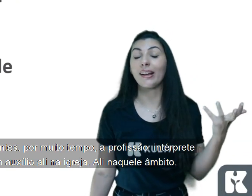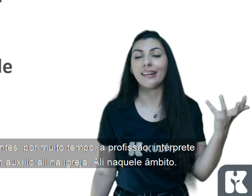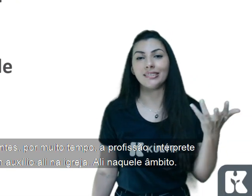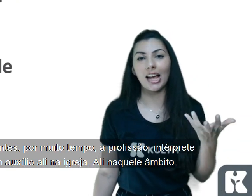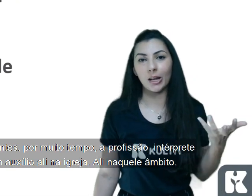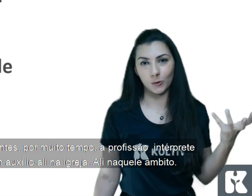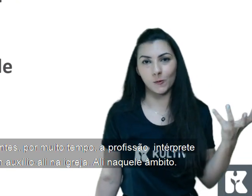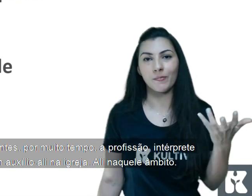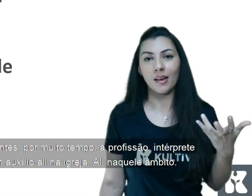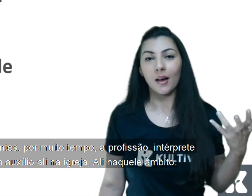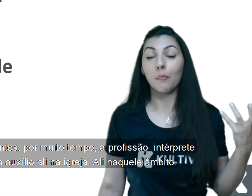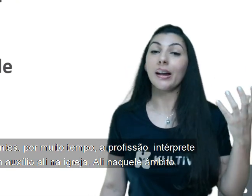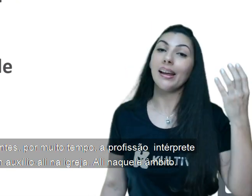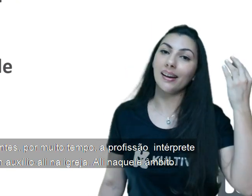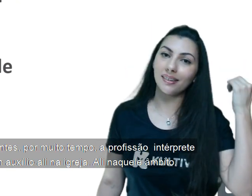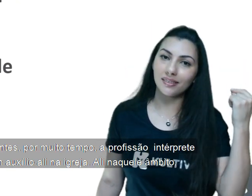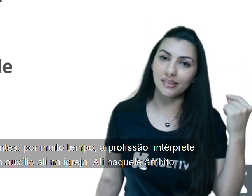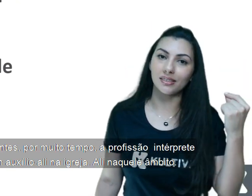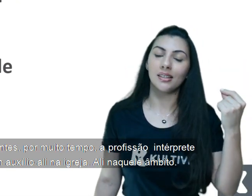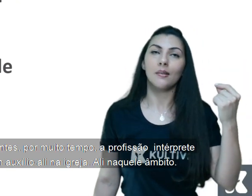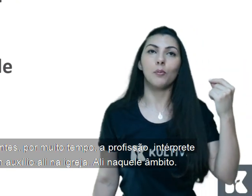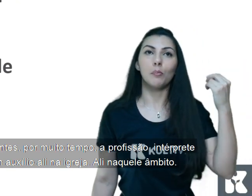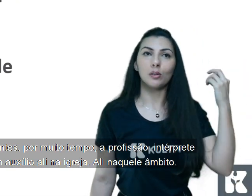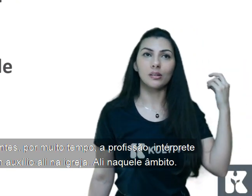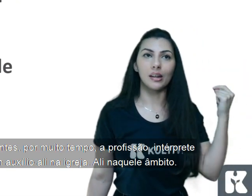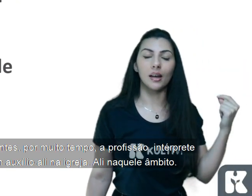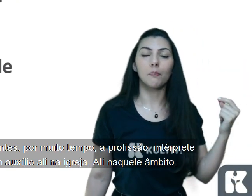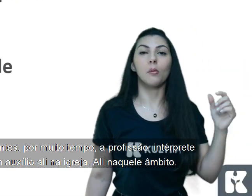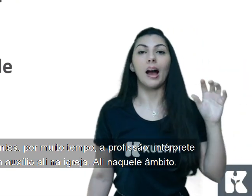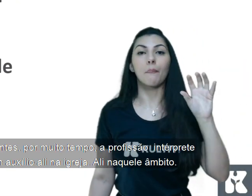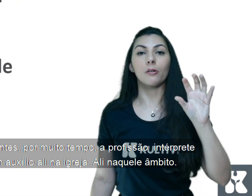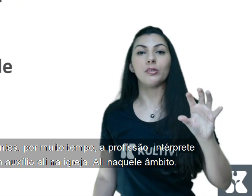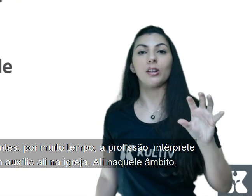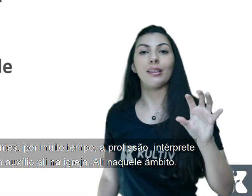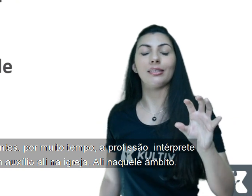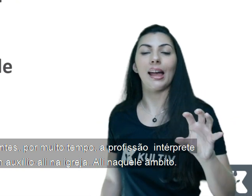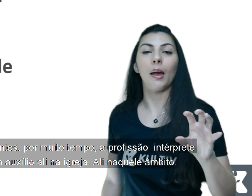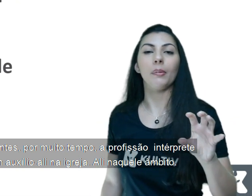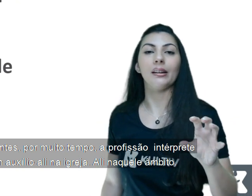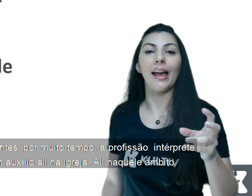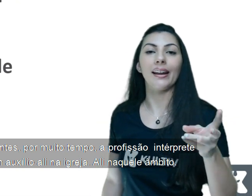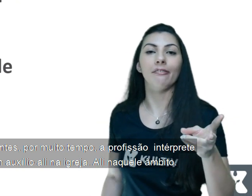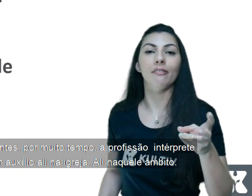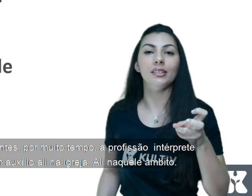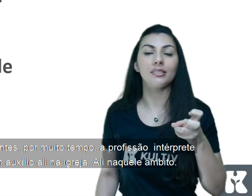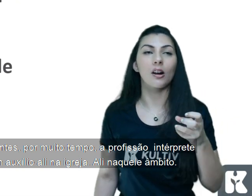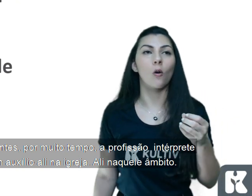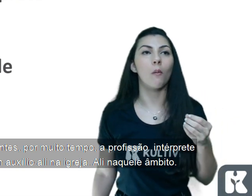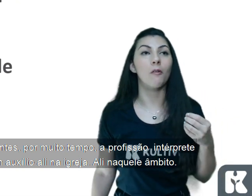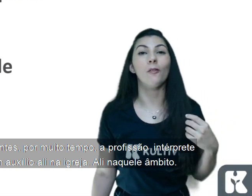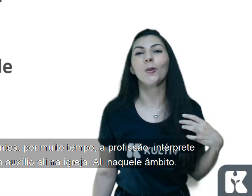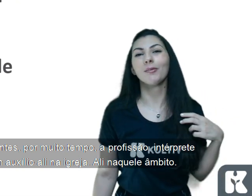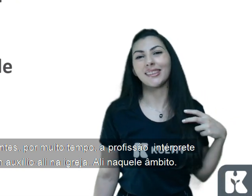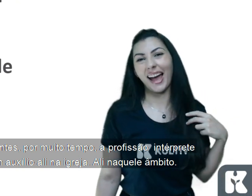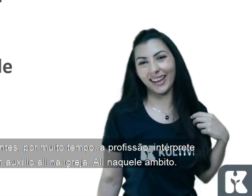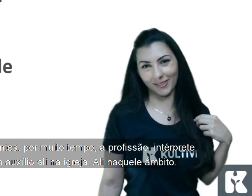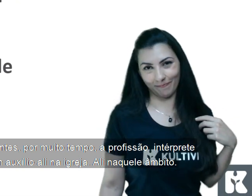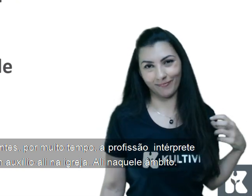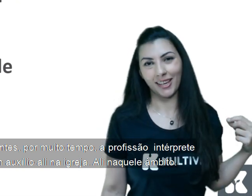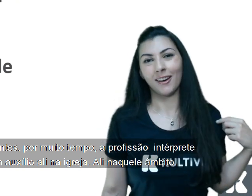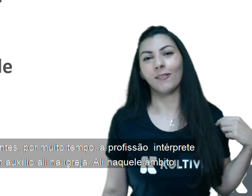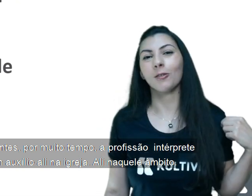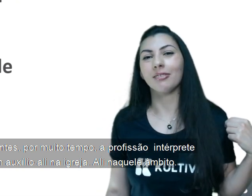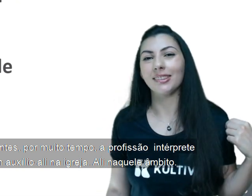âmbito eclesiástico. Porque antes, por muito tempo, a profissão intérprete era vista como